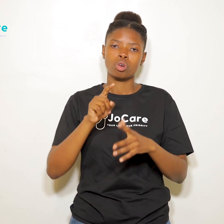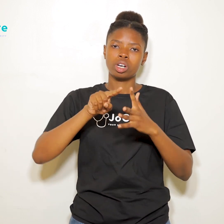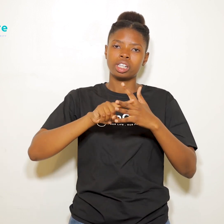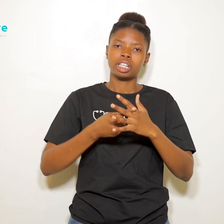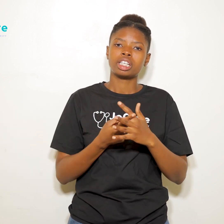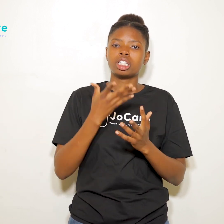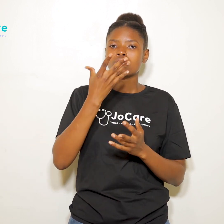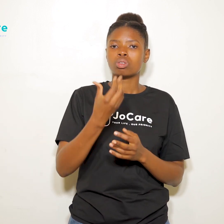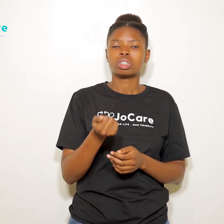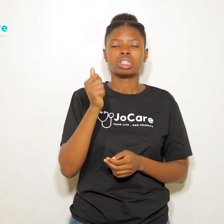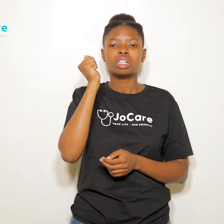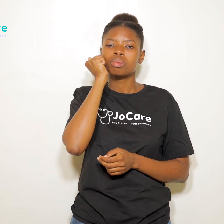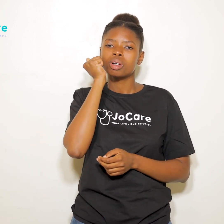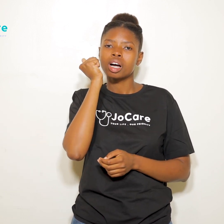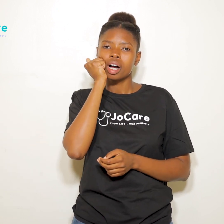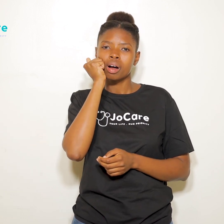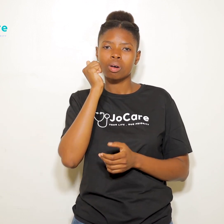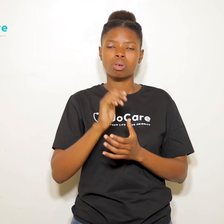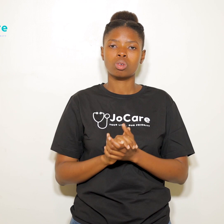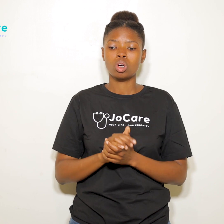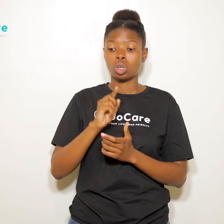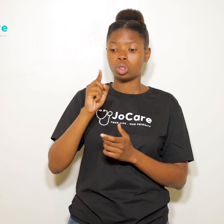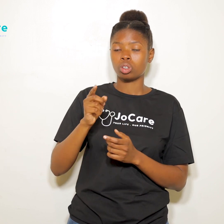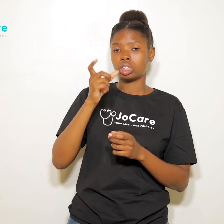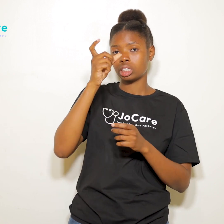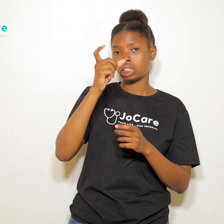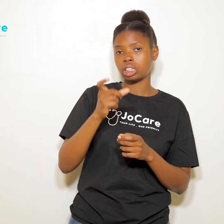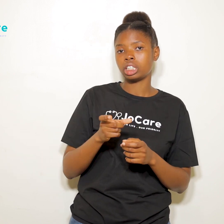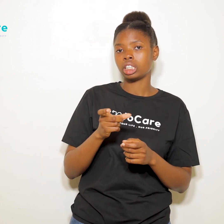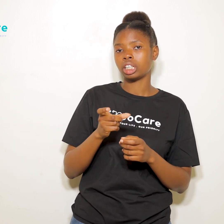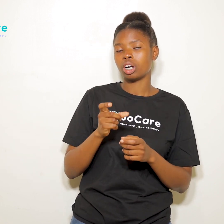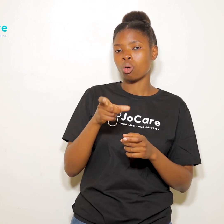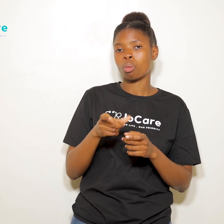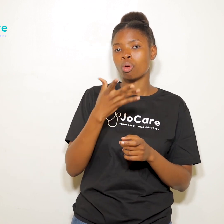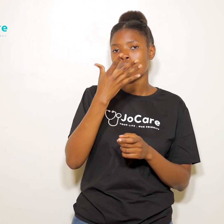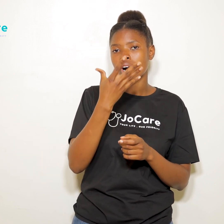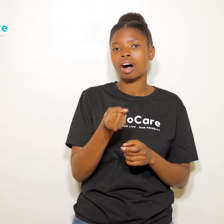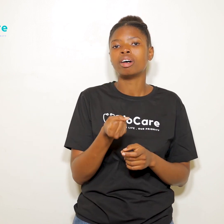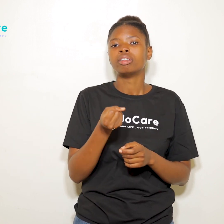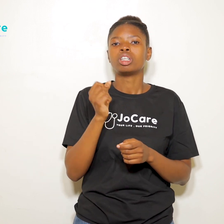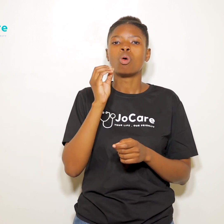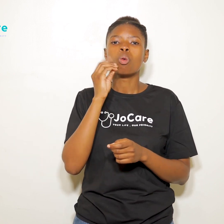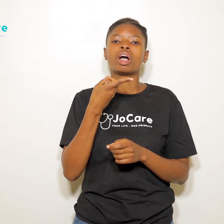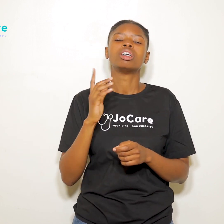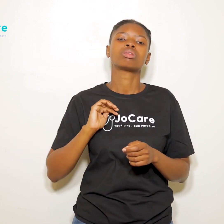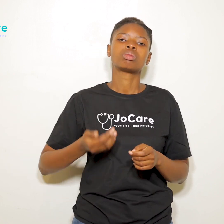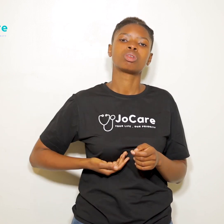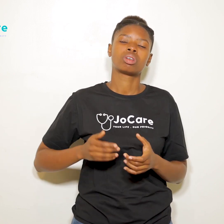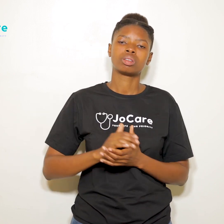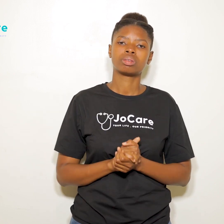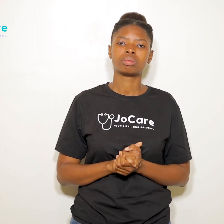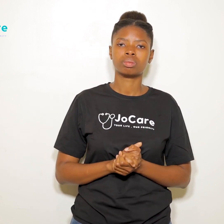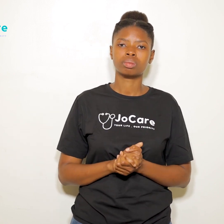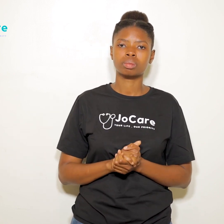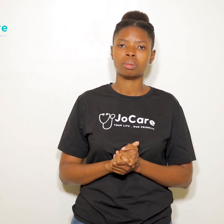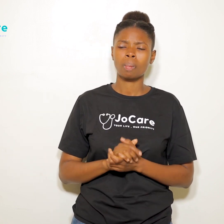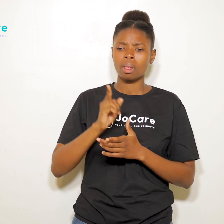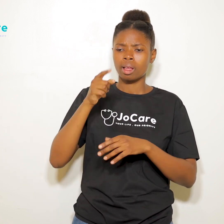kwezi k'umugore. Ukwezi k'umugore gutangira icyo gihe nyine atangiye kubona imihango, bitangirana n'ubwangavu